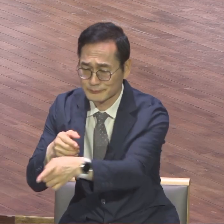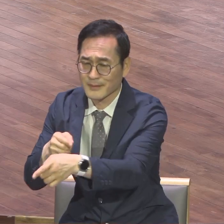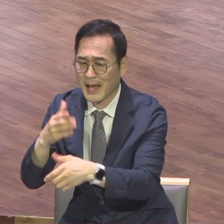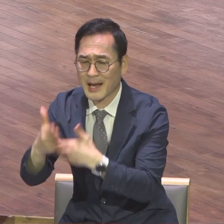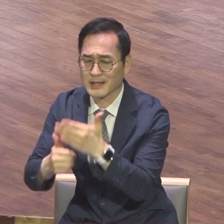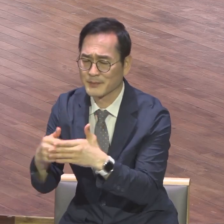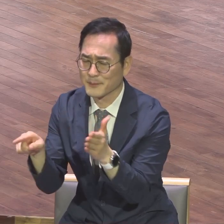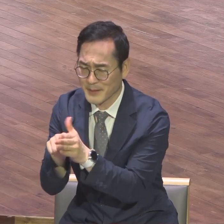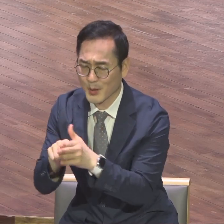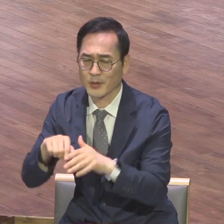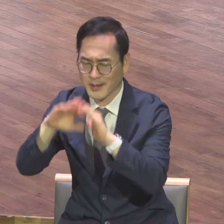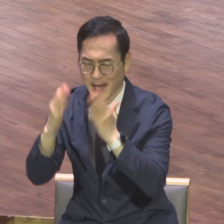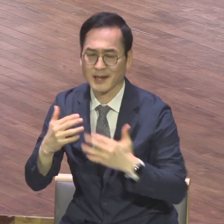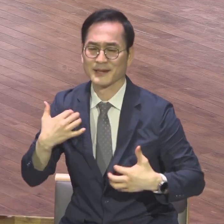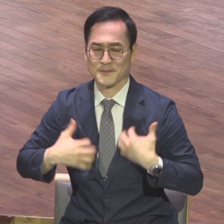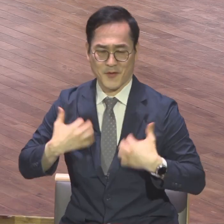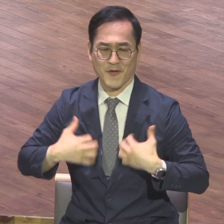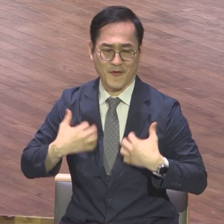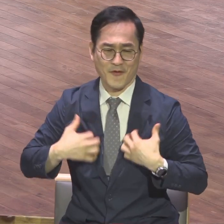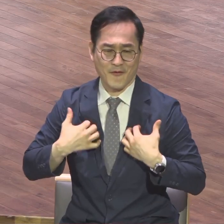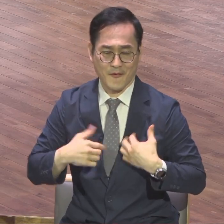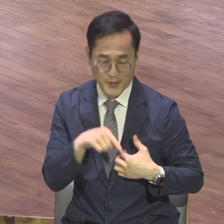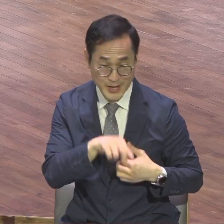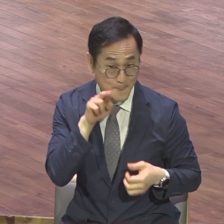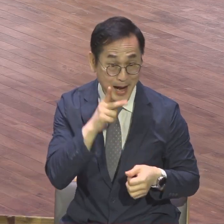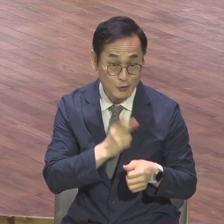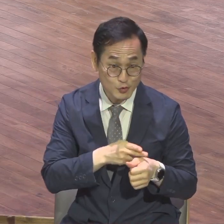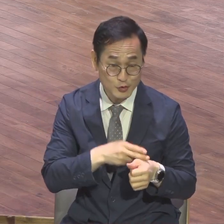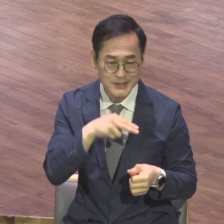크게 기뻐하니라. 아멘.